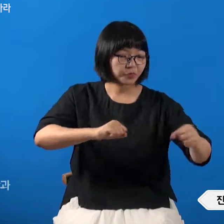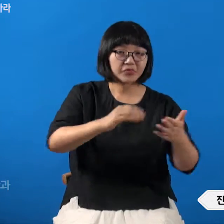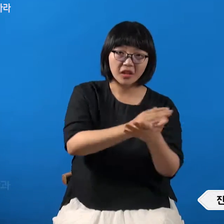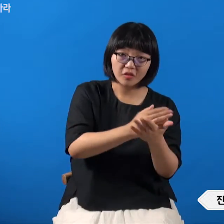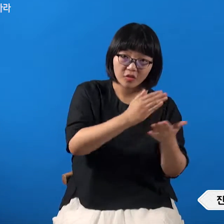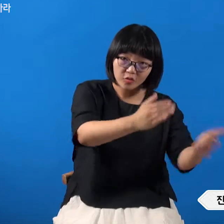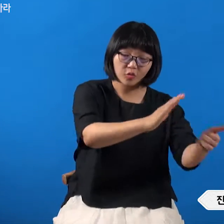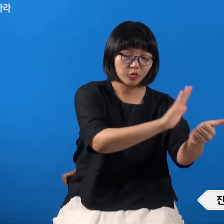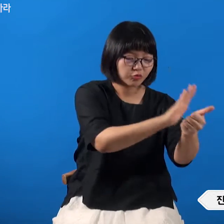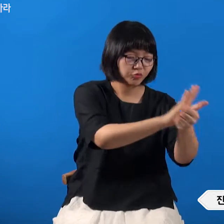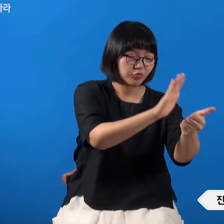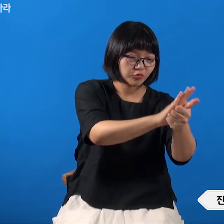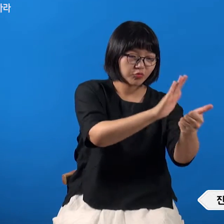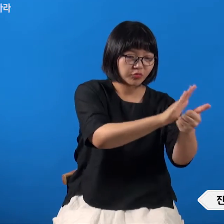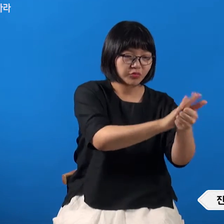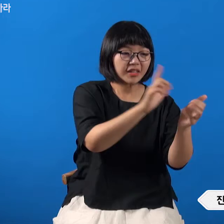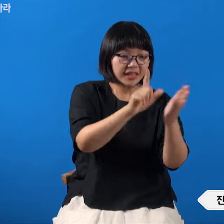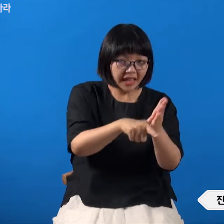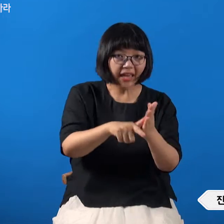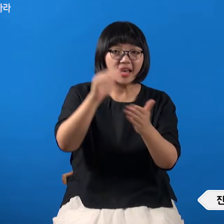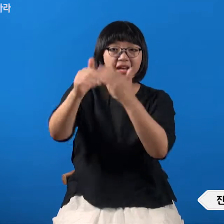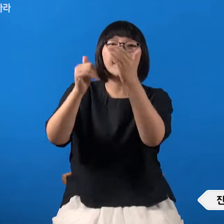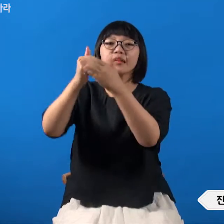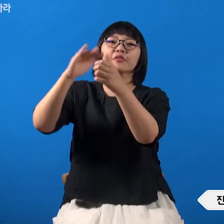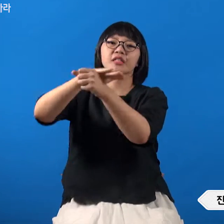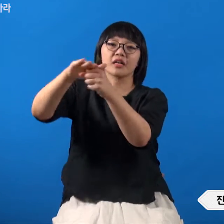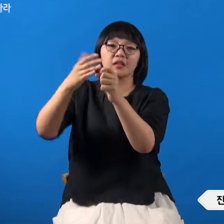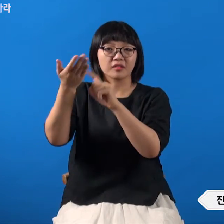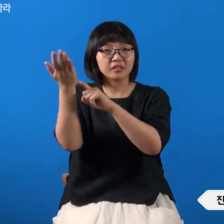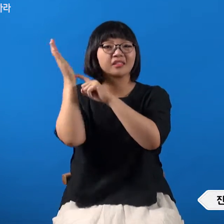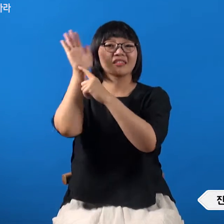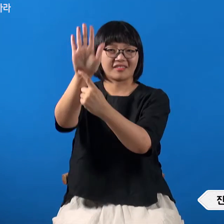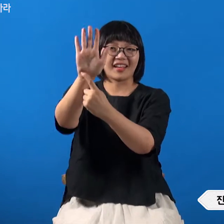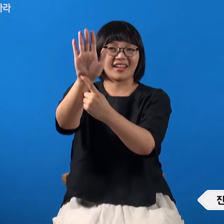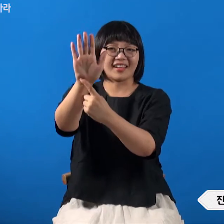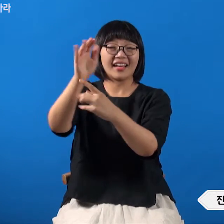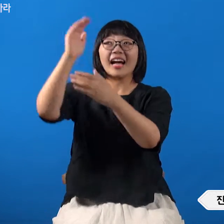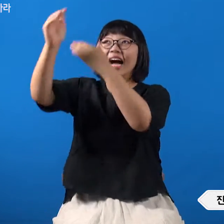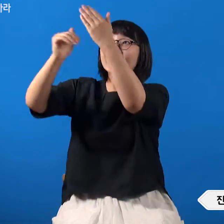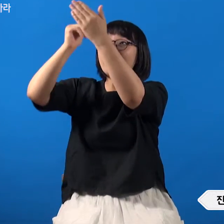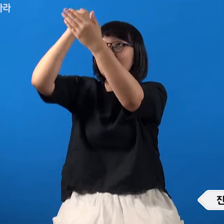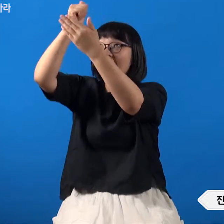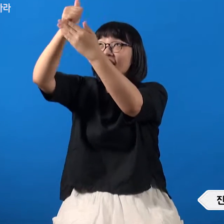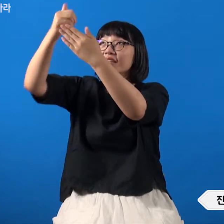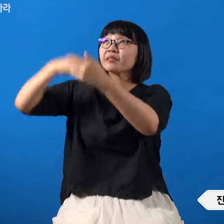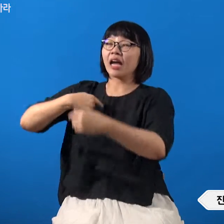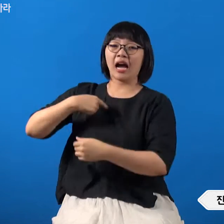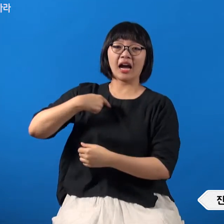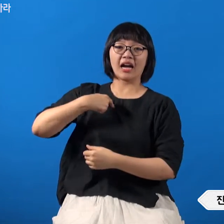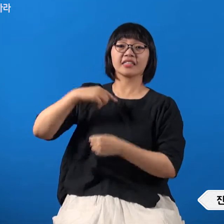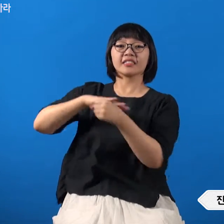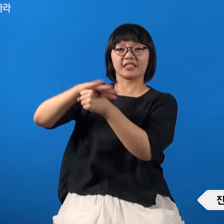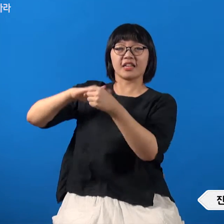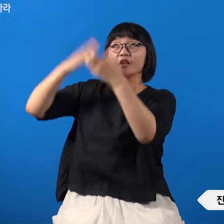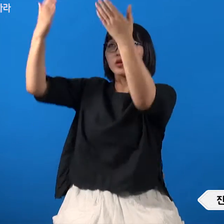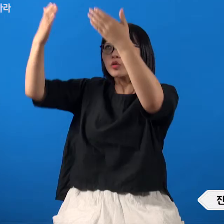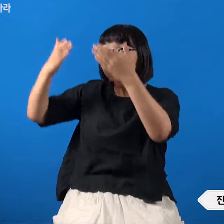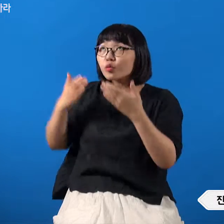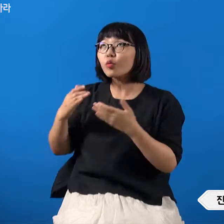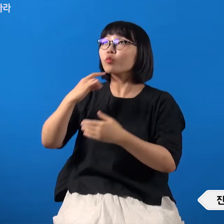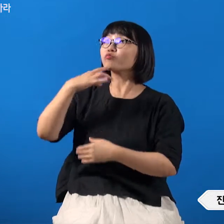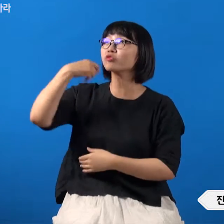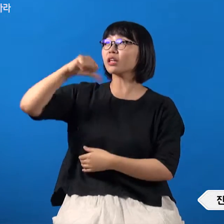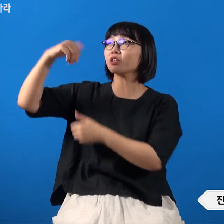마음이 있습니다. 오늘 성경은 우리에게 말씀합니다. 하나님 우리를 향해 베푸신 것처럼 예수 그리스도께서 이 땅에